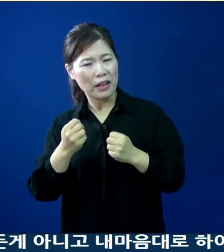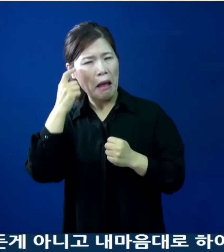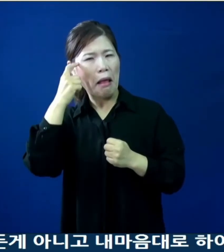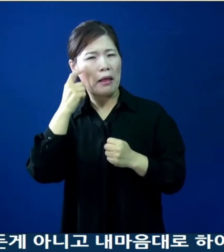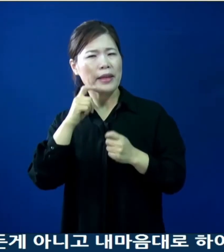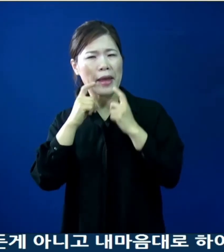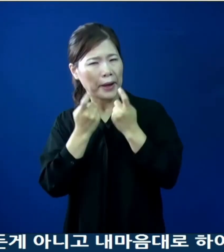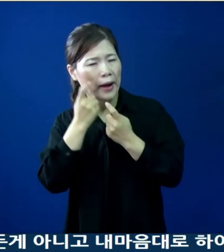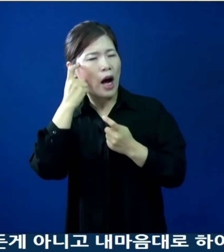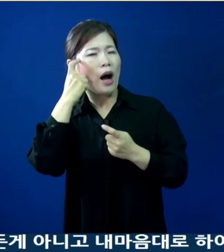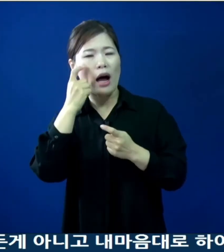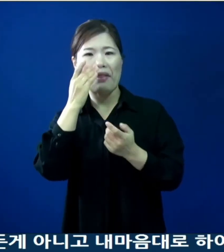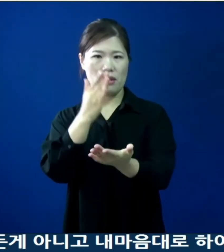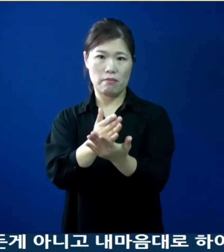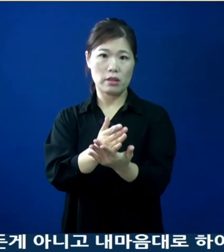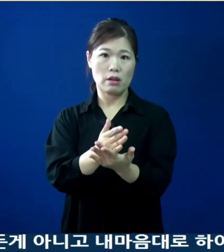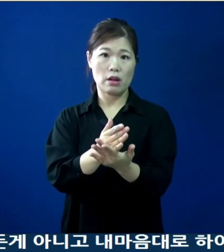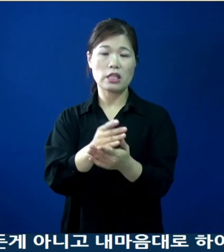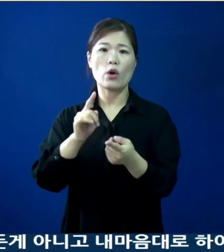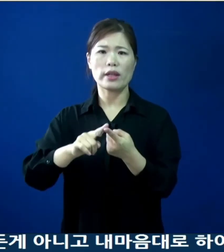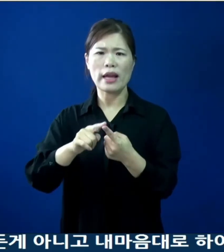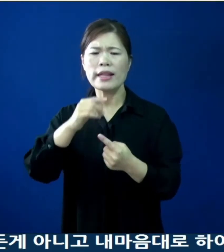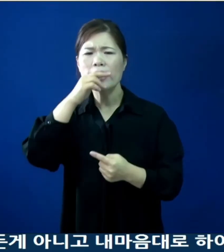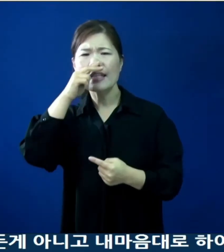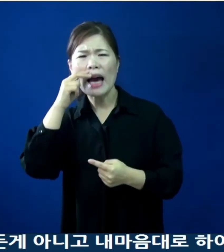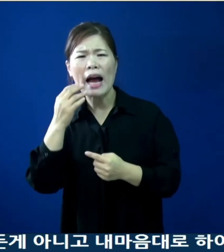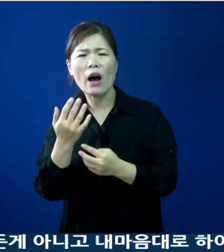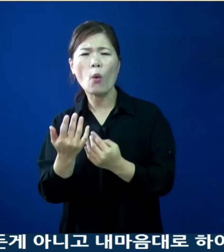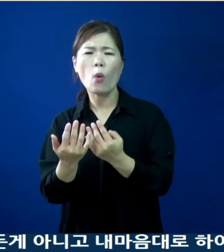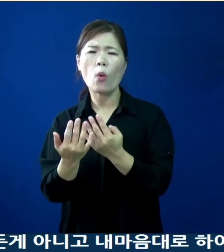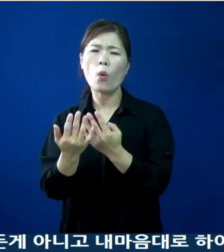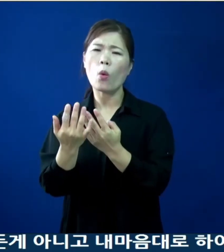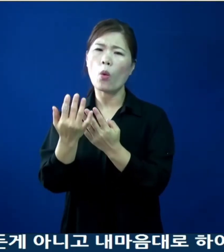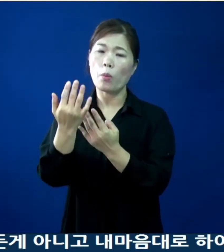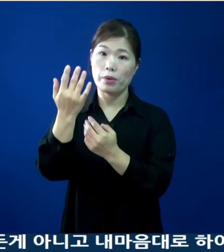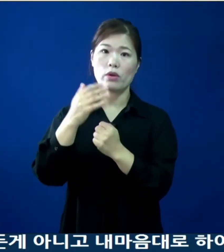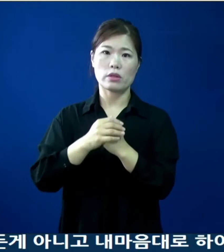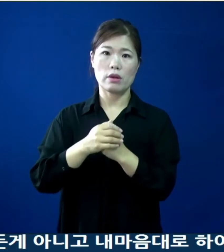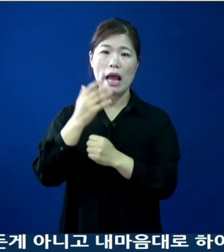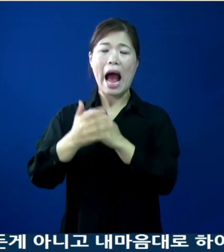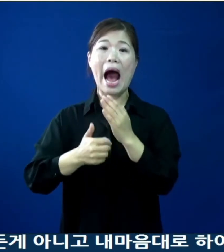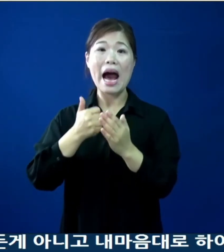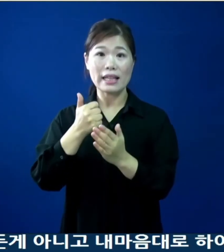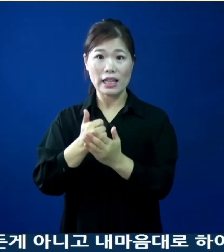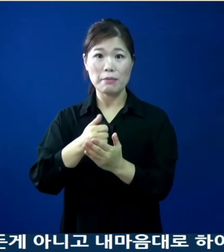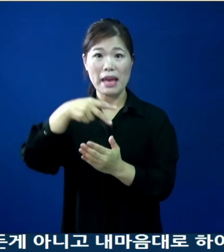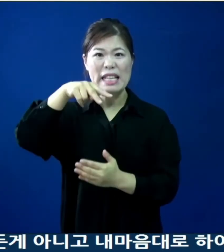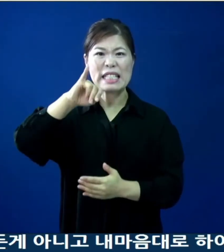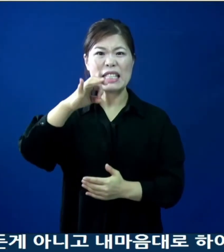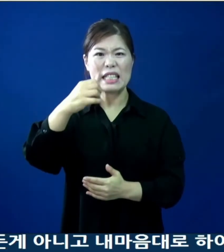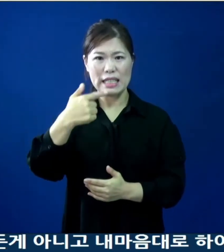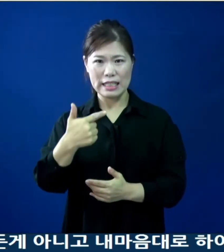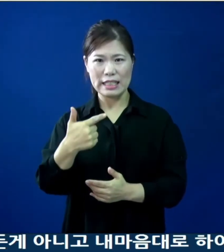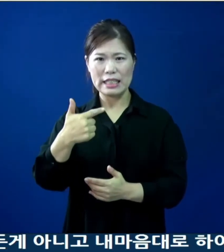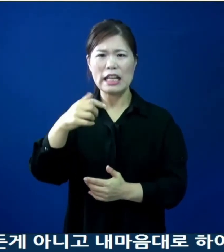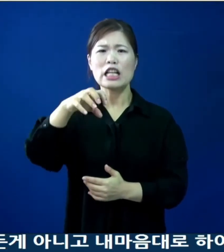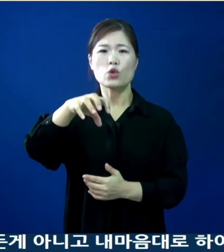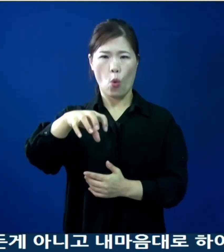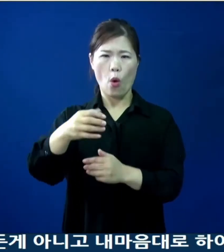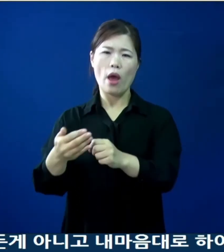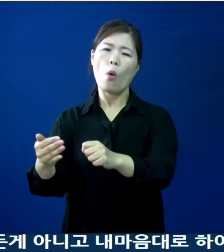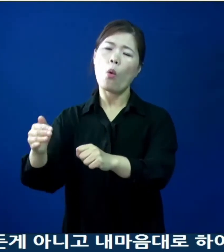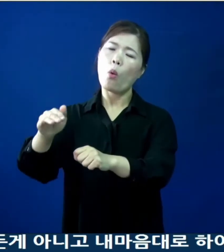말씀드렸습니다. 그 향을 그대로 피워서 하나님의 시은좌 시은소를 쫙 덮고 그 안에